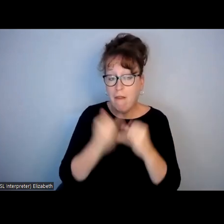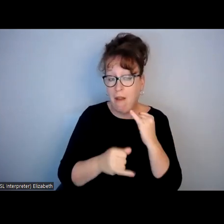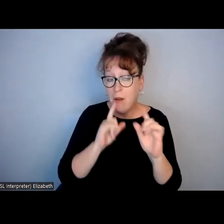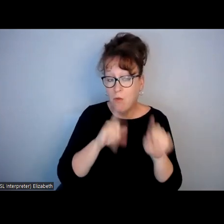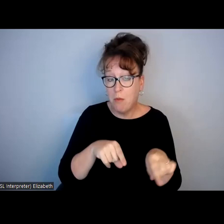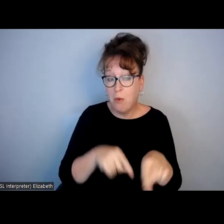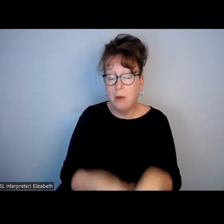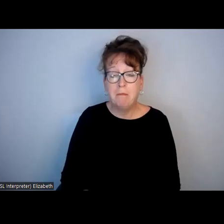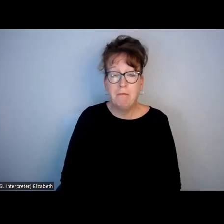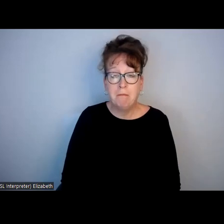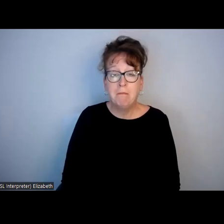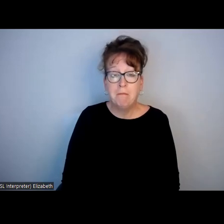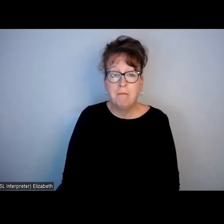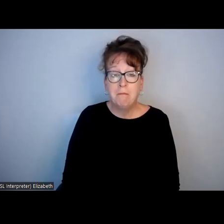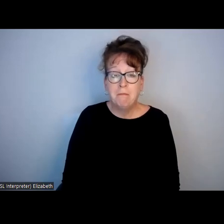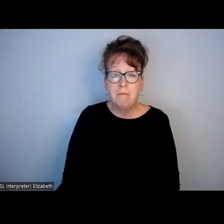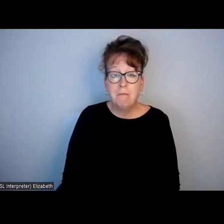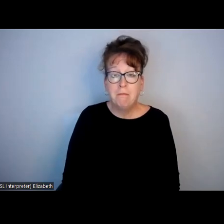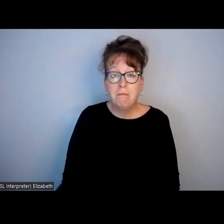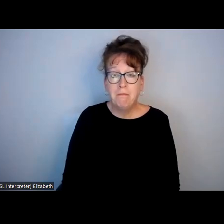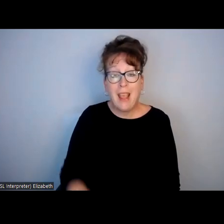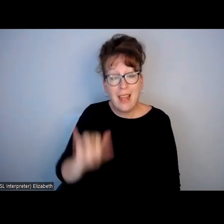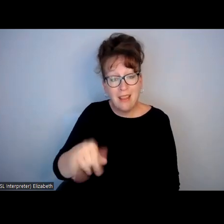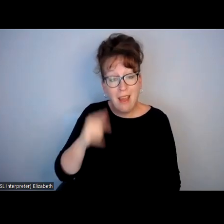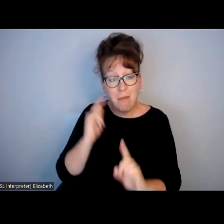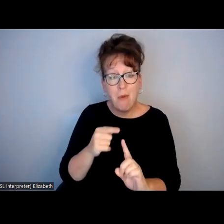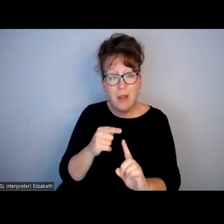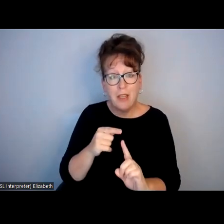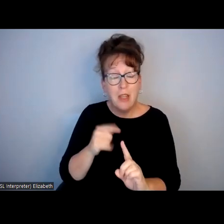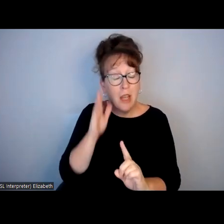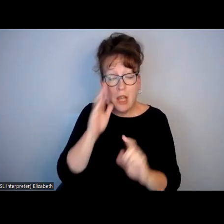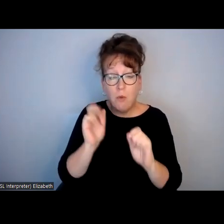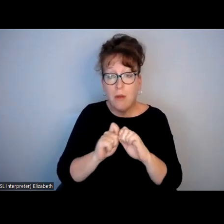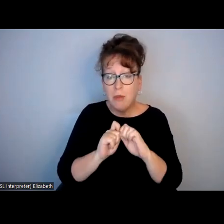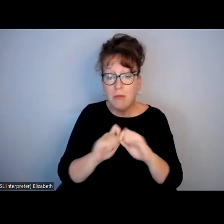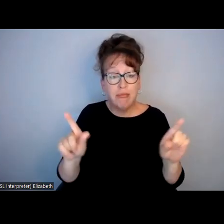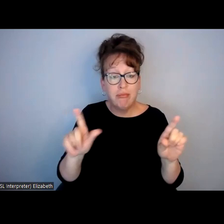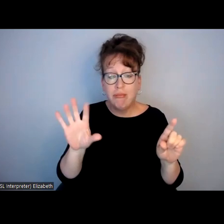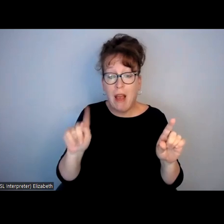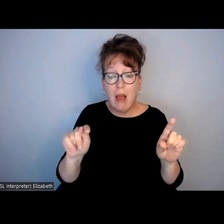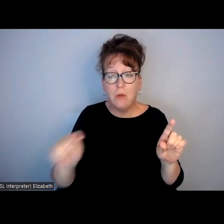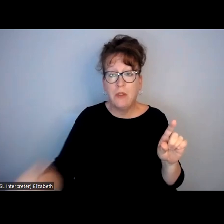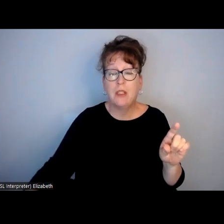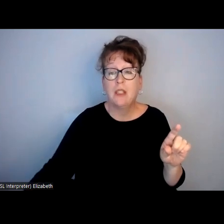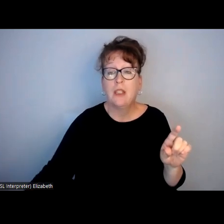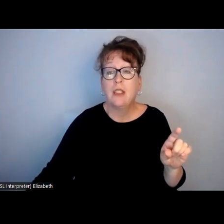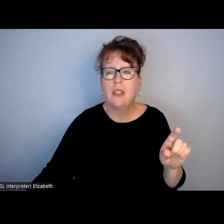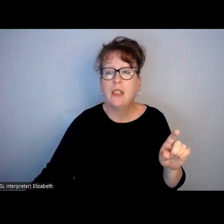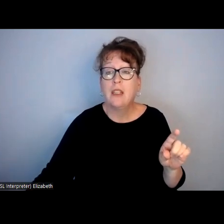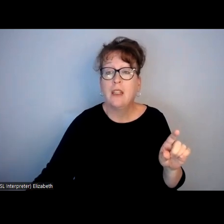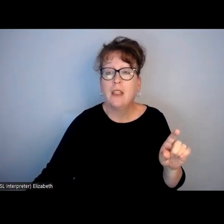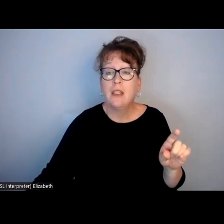nos dé sus opiniones antes de nosotros presentar esas recomendaciones de la comisión a la